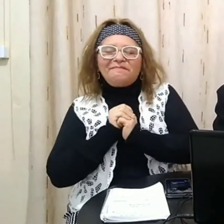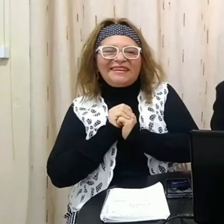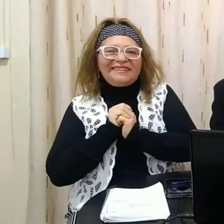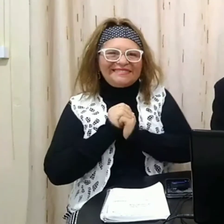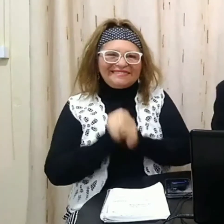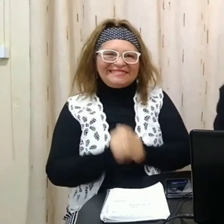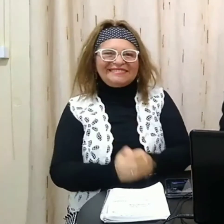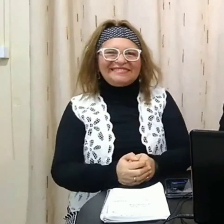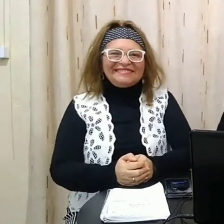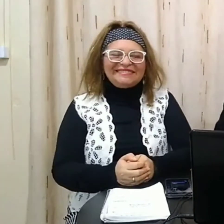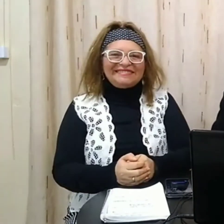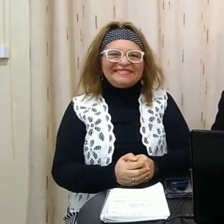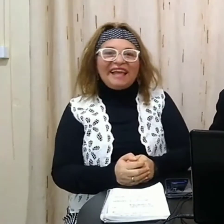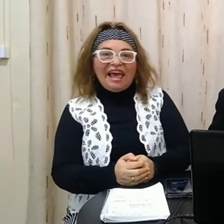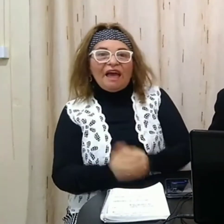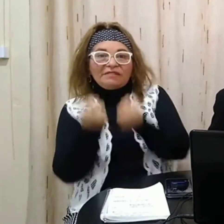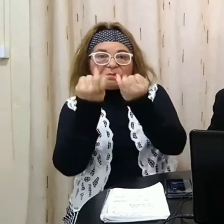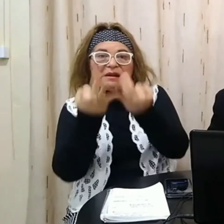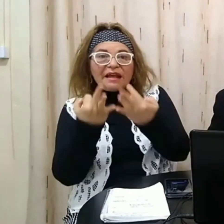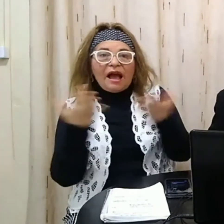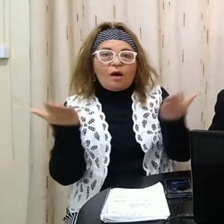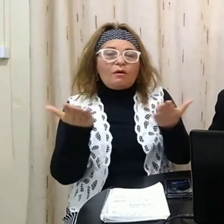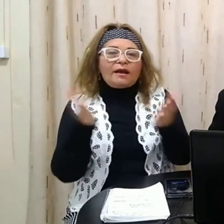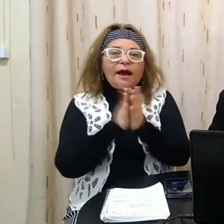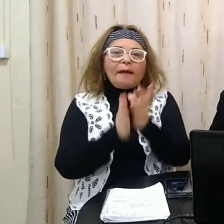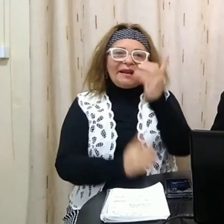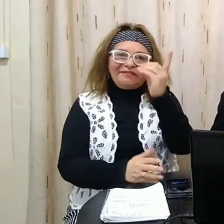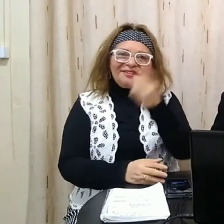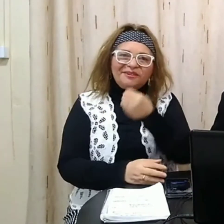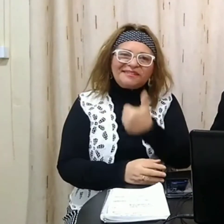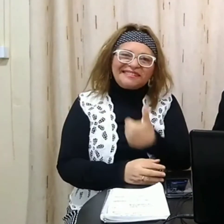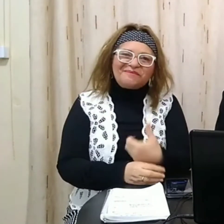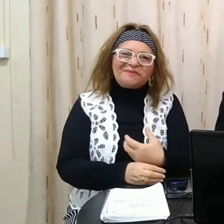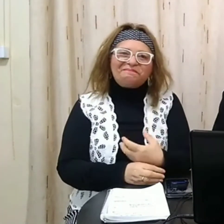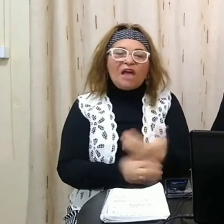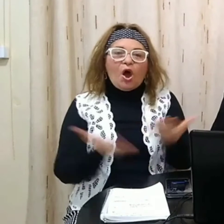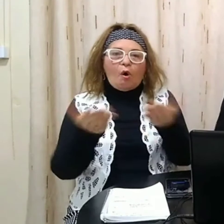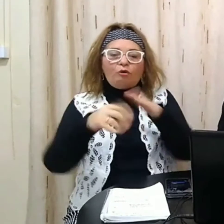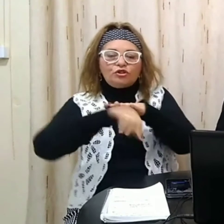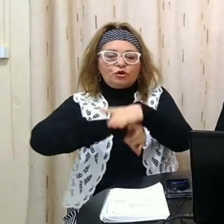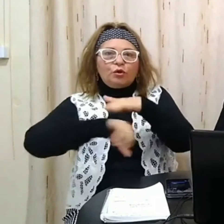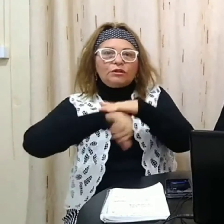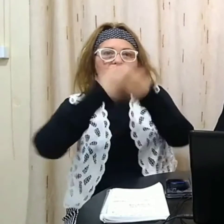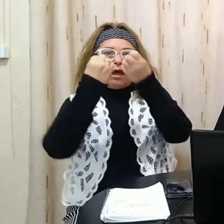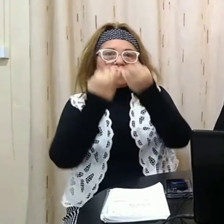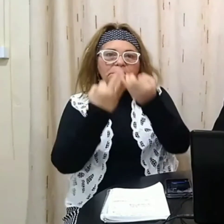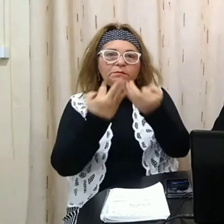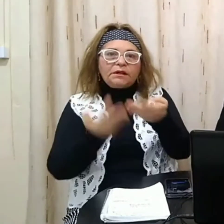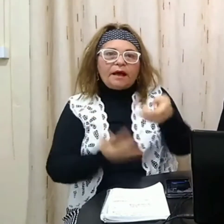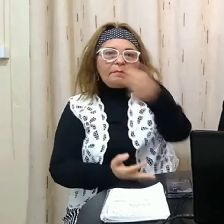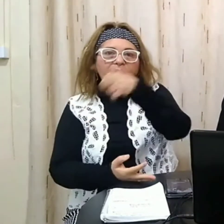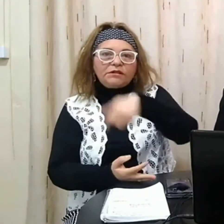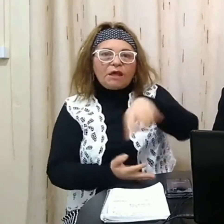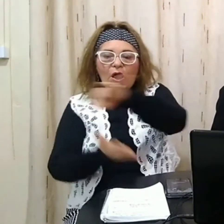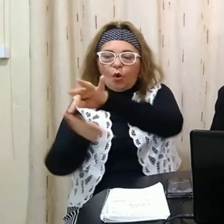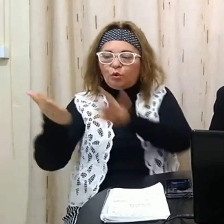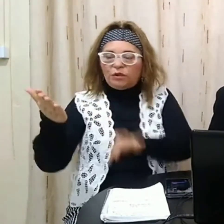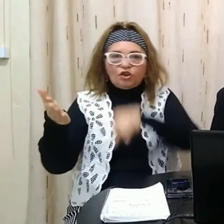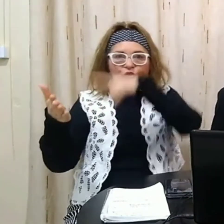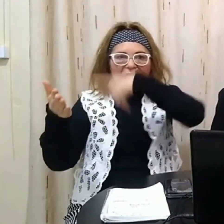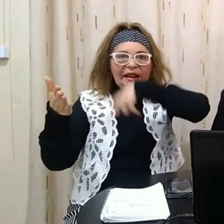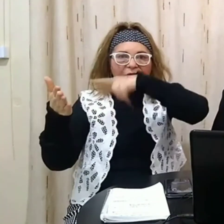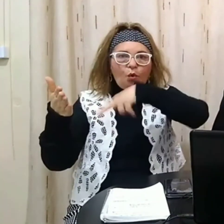Amém. Amados irmãos, amigos, nesta noite eu quero tratar com vocês sobre esse texto que eu acabei